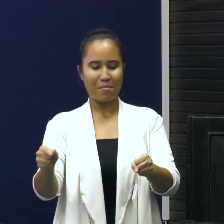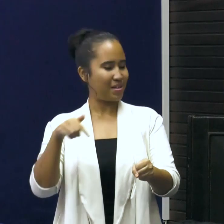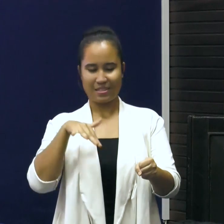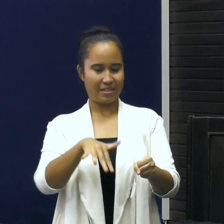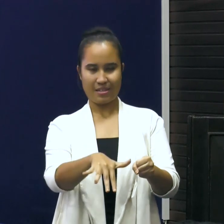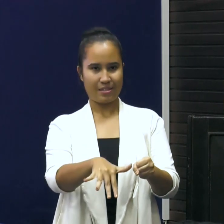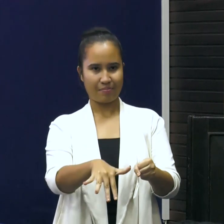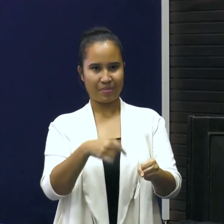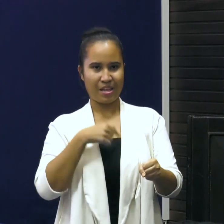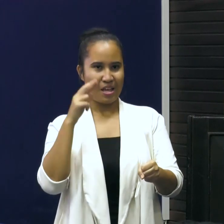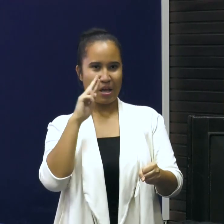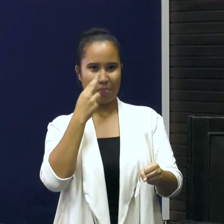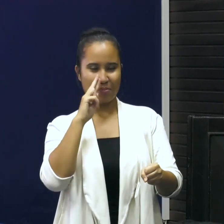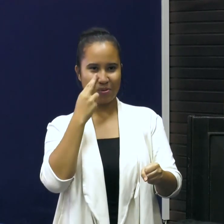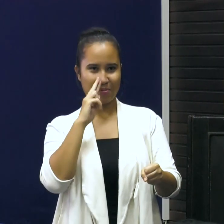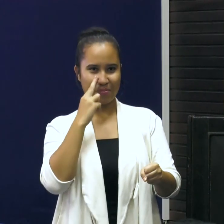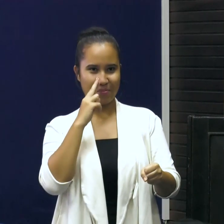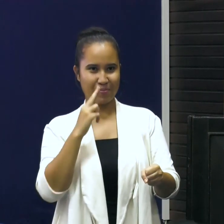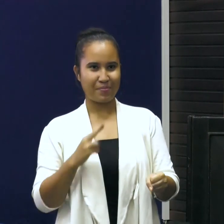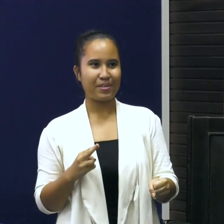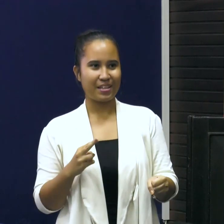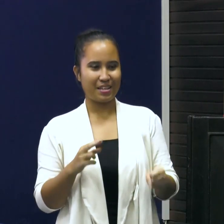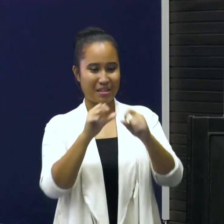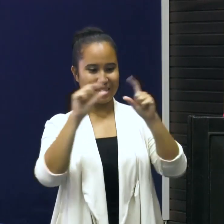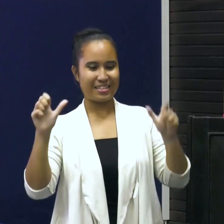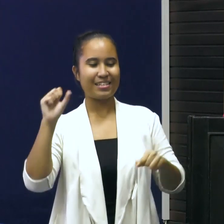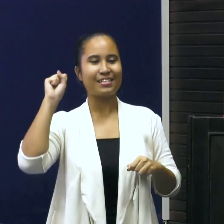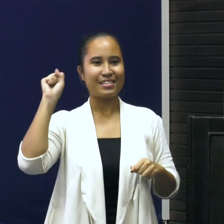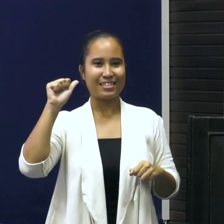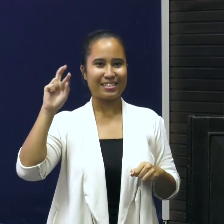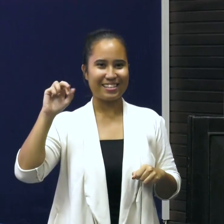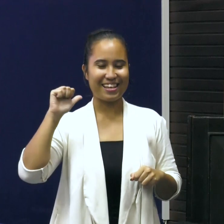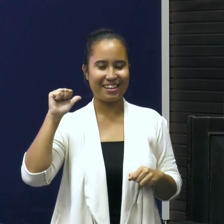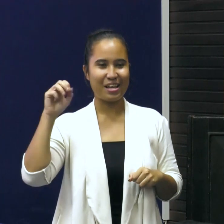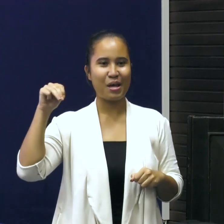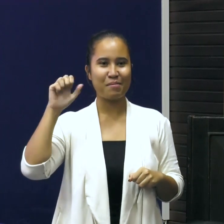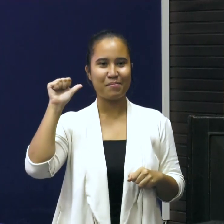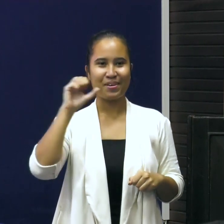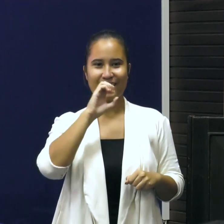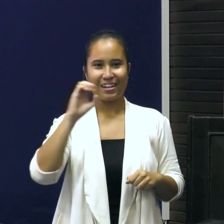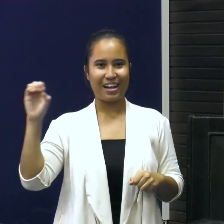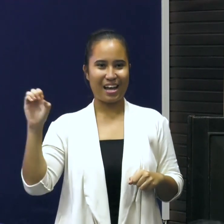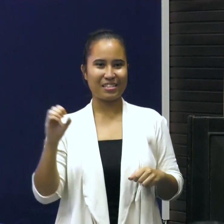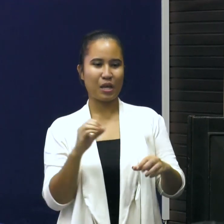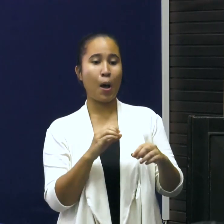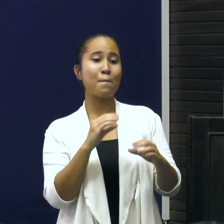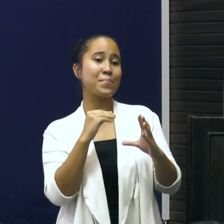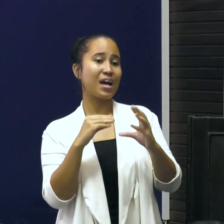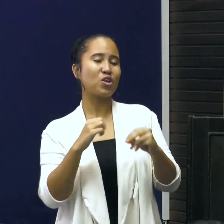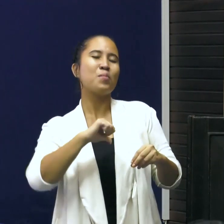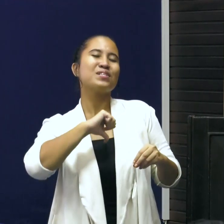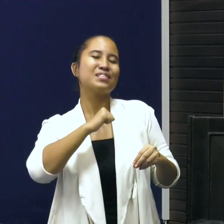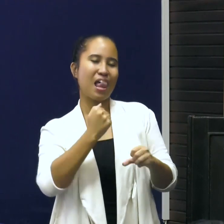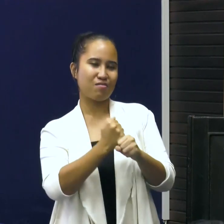probeer altijd Saramakaans te praten, maar het lukt me niet. Ik wil op les. Om het zelf te kunnen